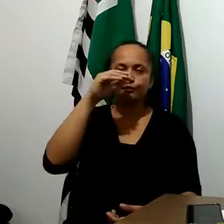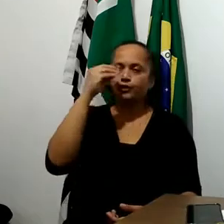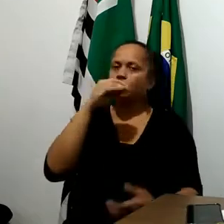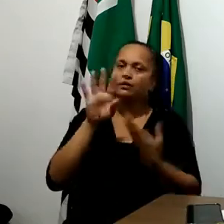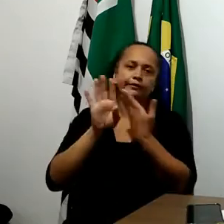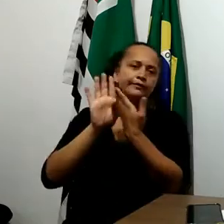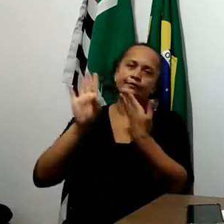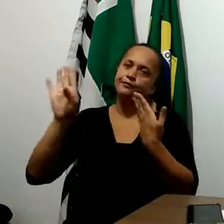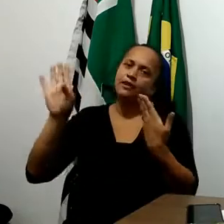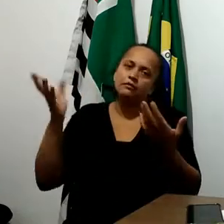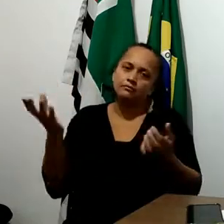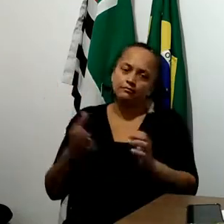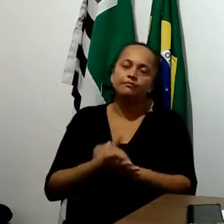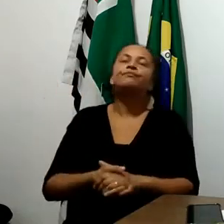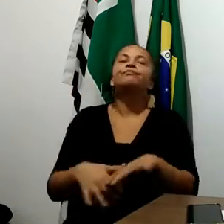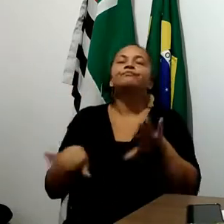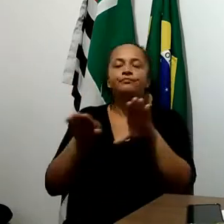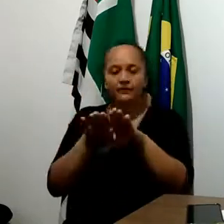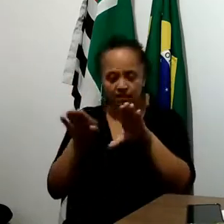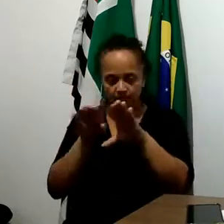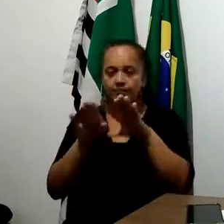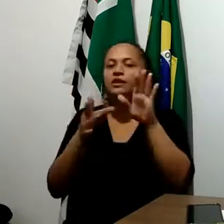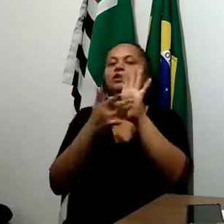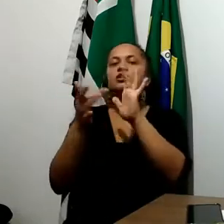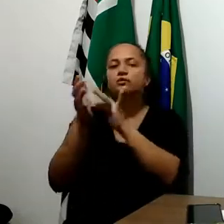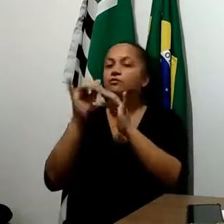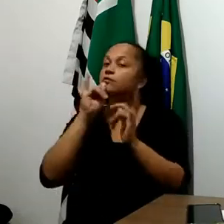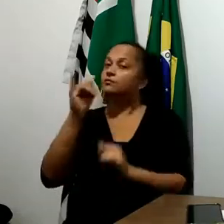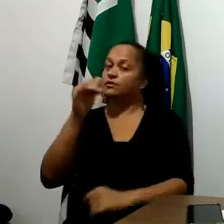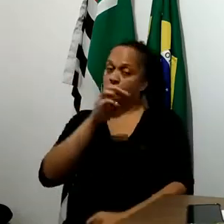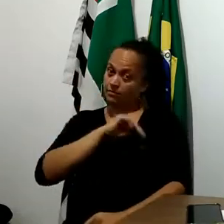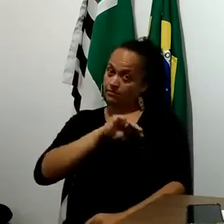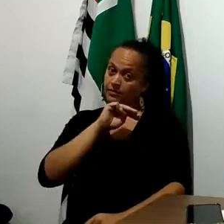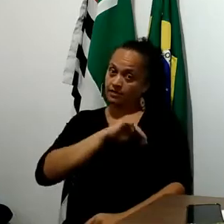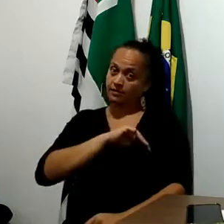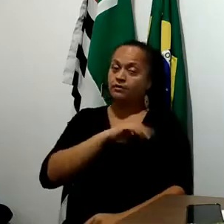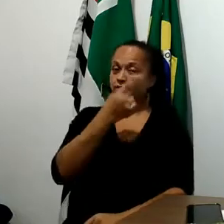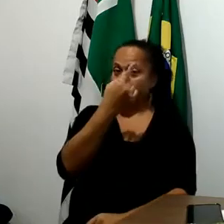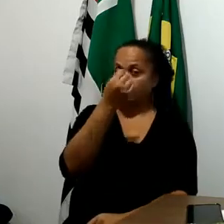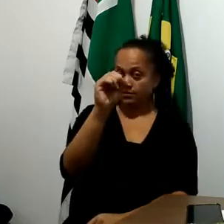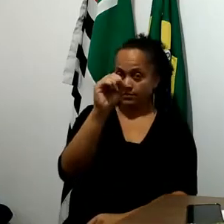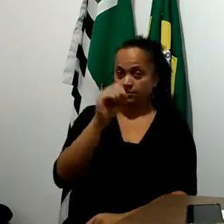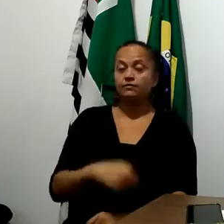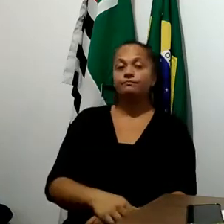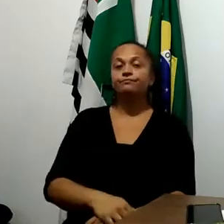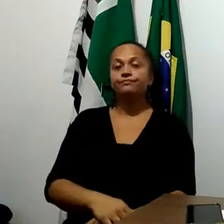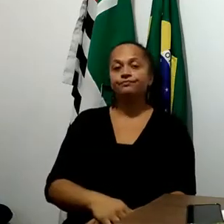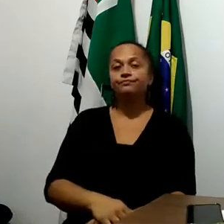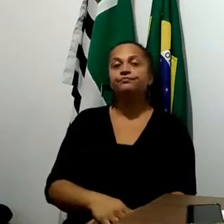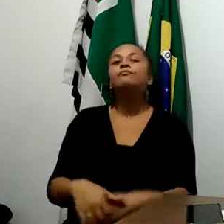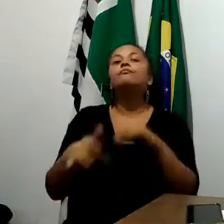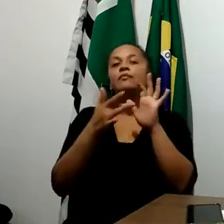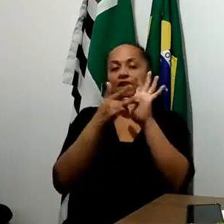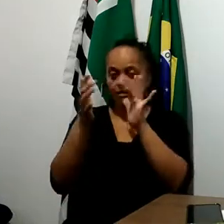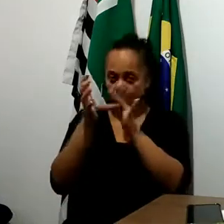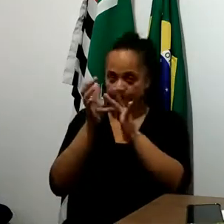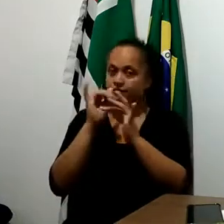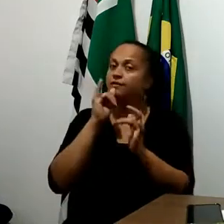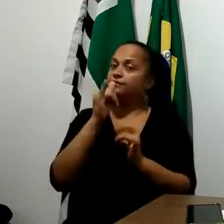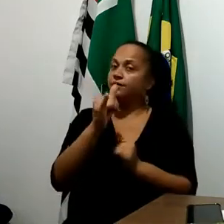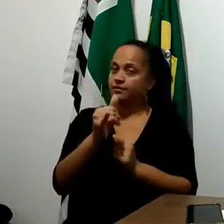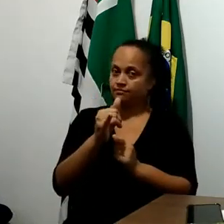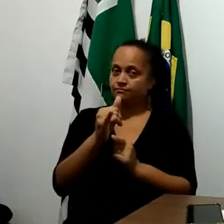falou em Mateus 10. Mateus capítulo 10. Jesus falou que aquele que